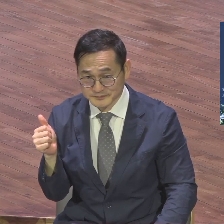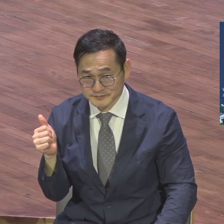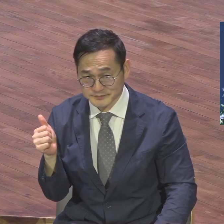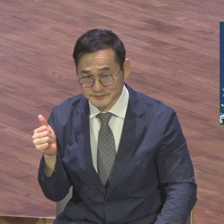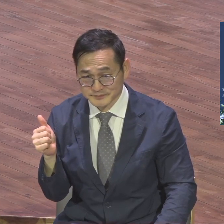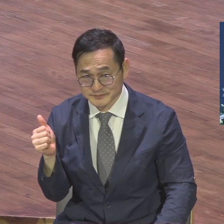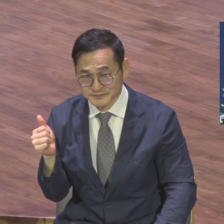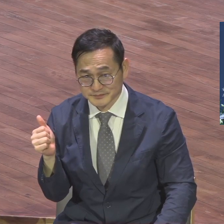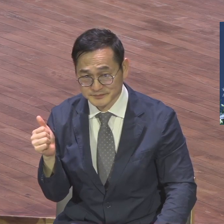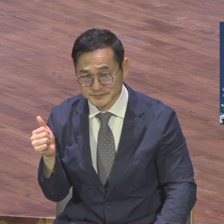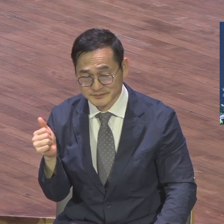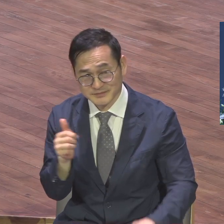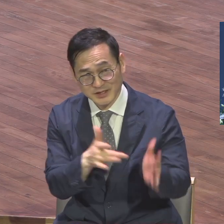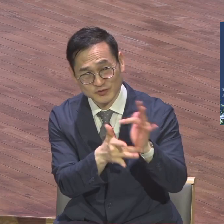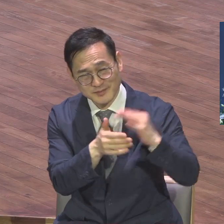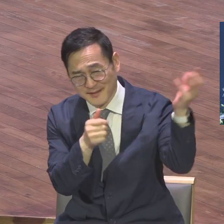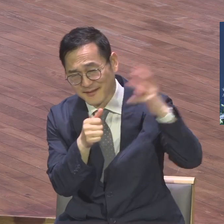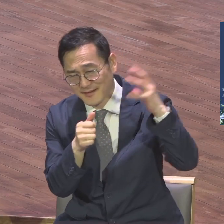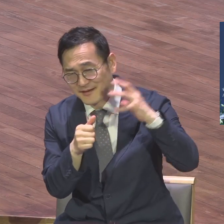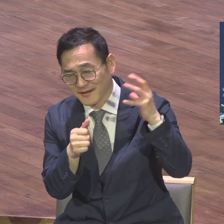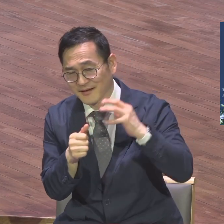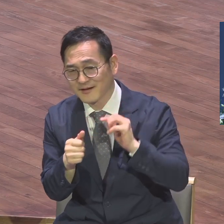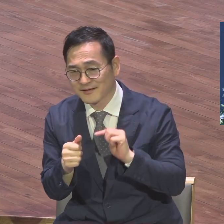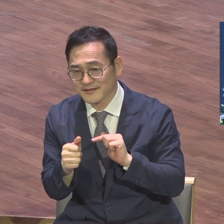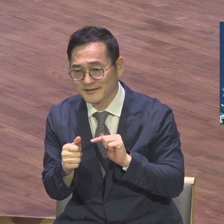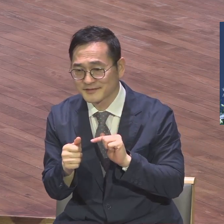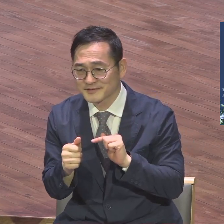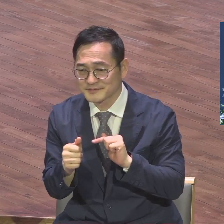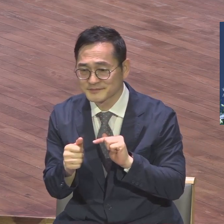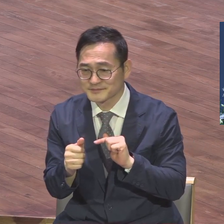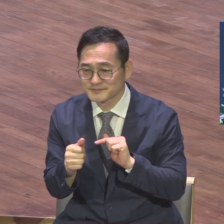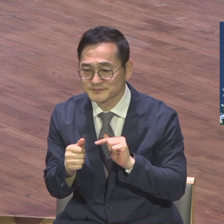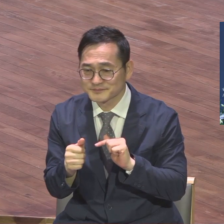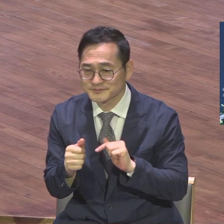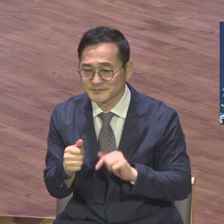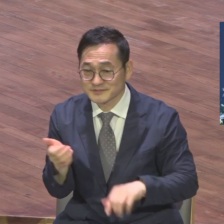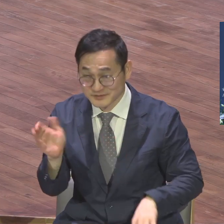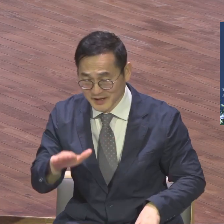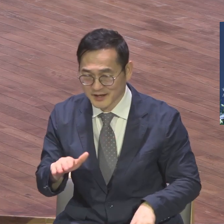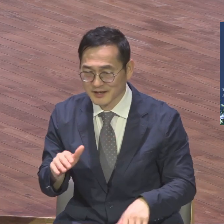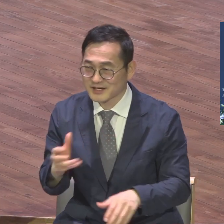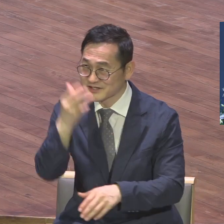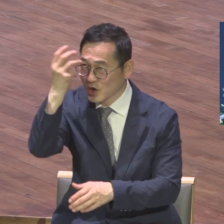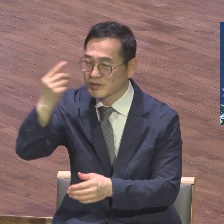나서 창피를 당했지만은 성령이